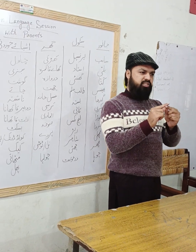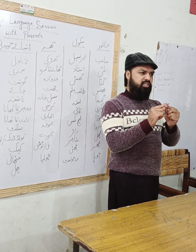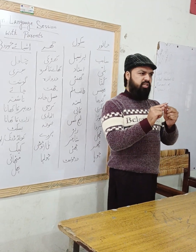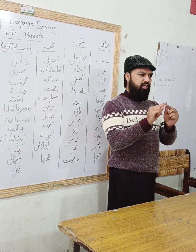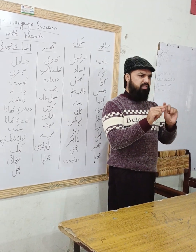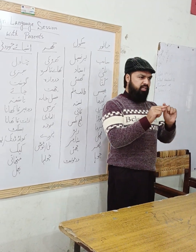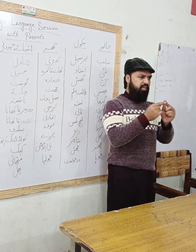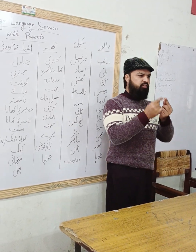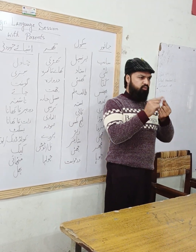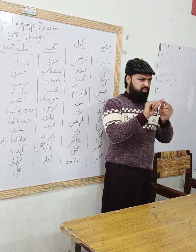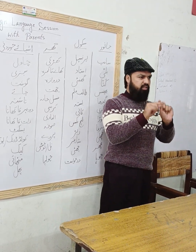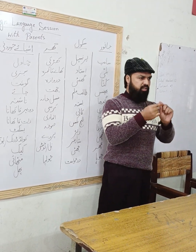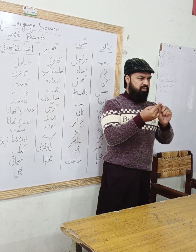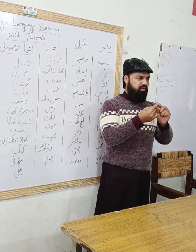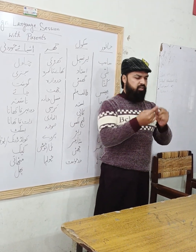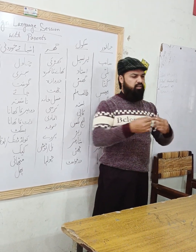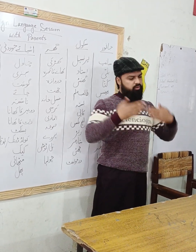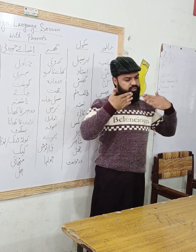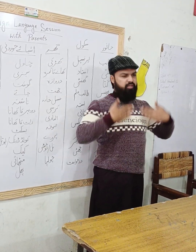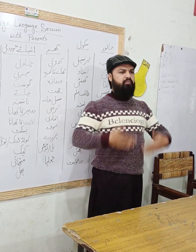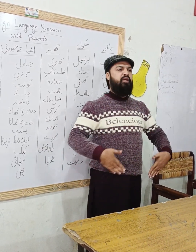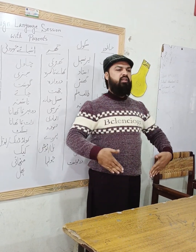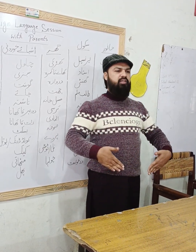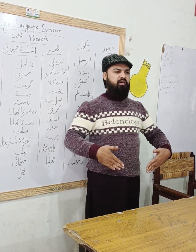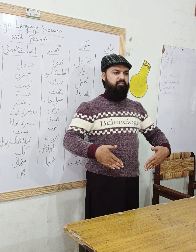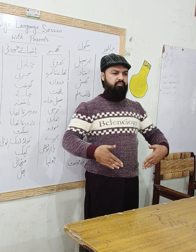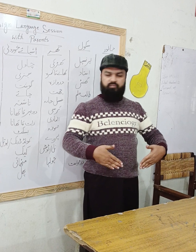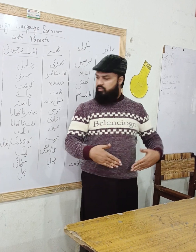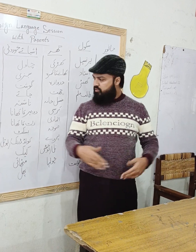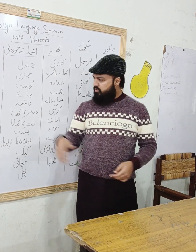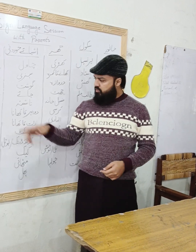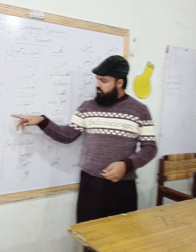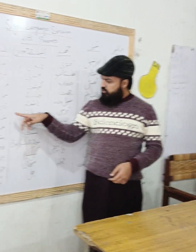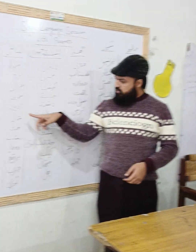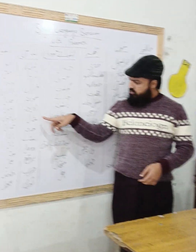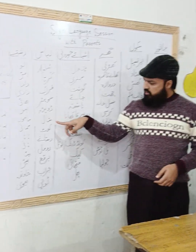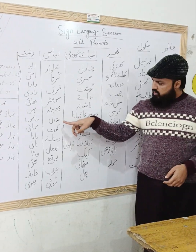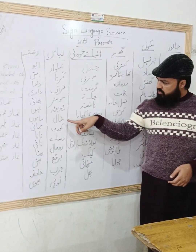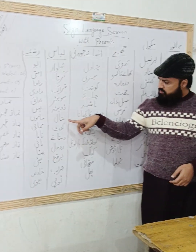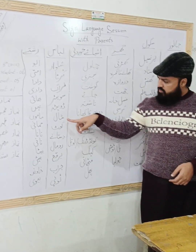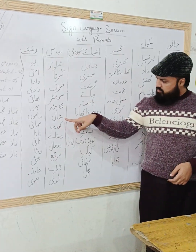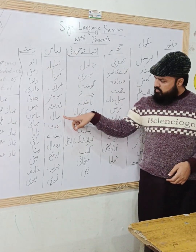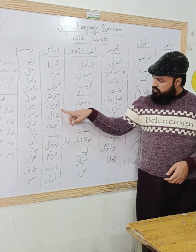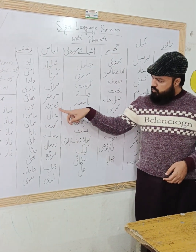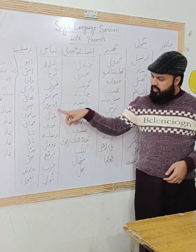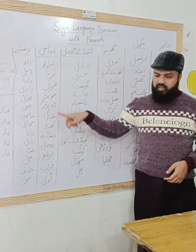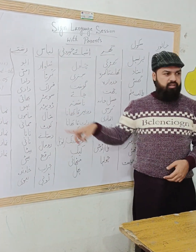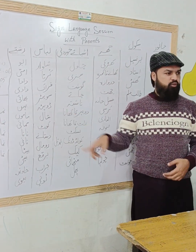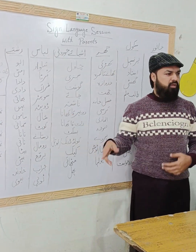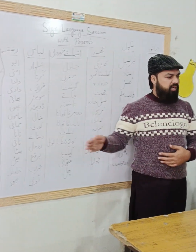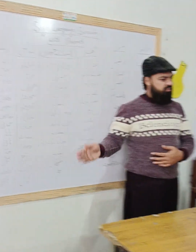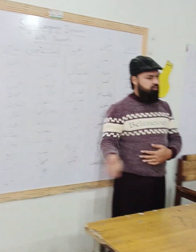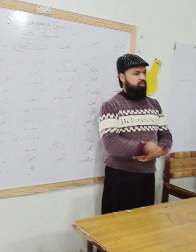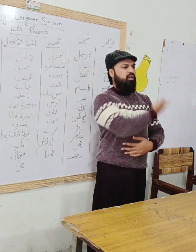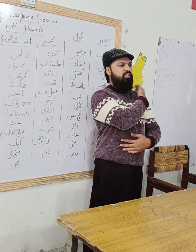इशारा लिया गया, उसको इस तरह करके और ये पहन लिया। इसी तरह दुपट्टा है, दुपट्टा ऐसे जो कि ओढ़ा जाता